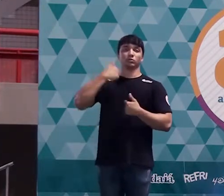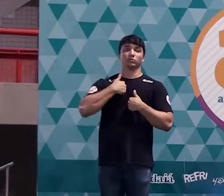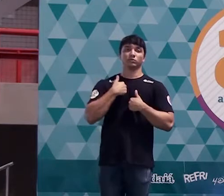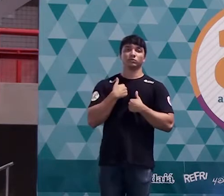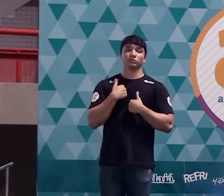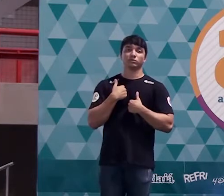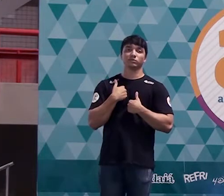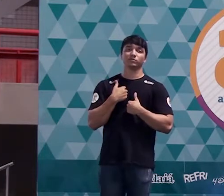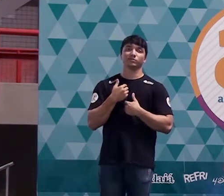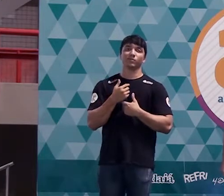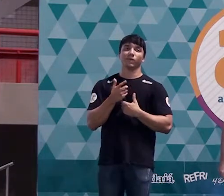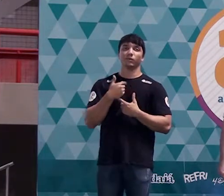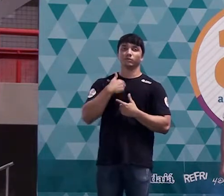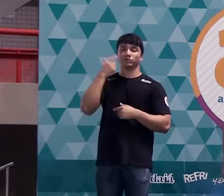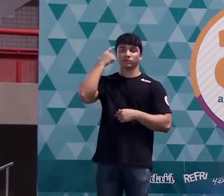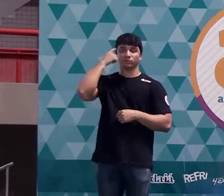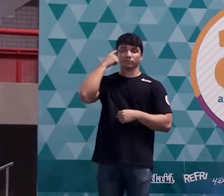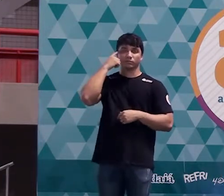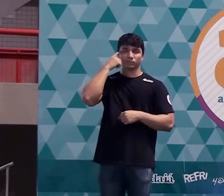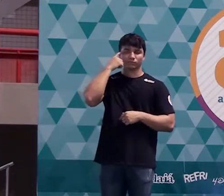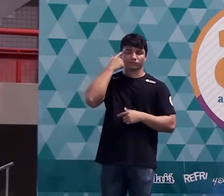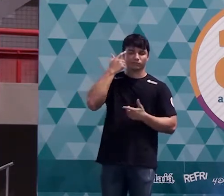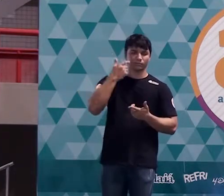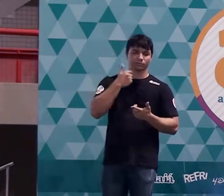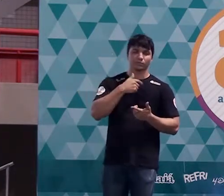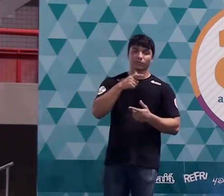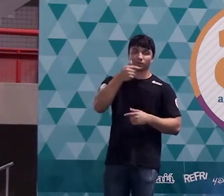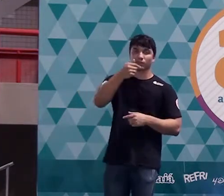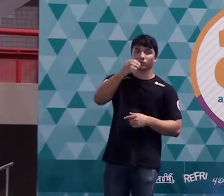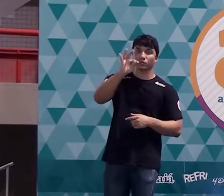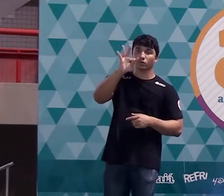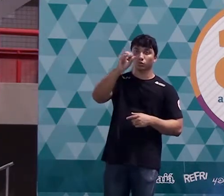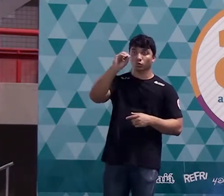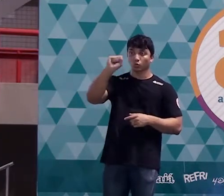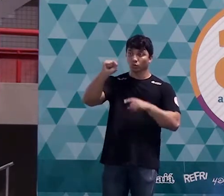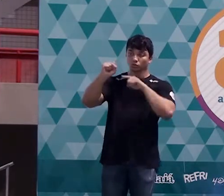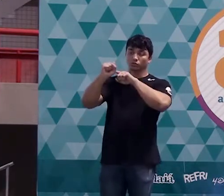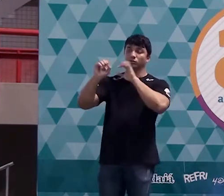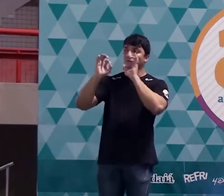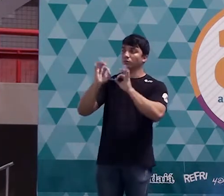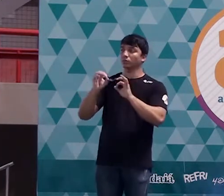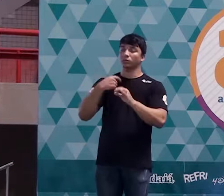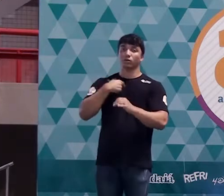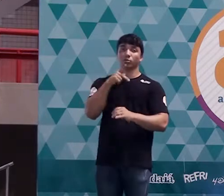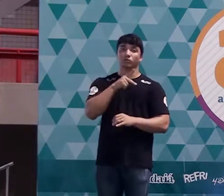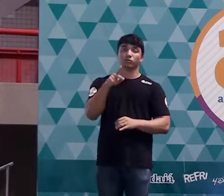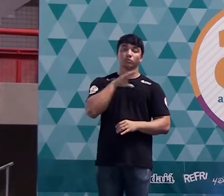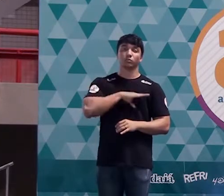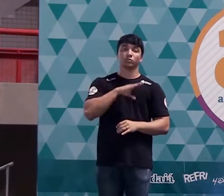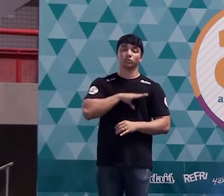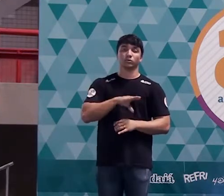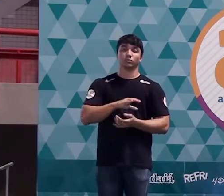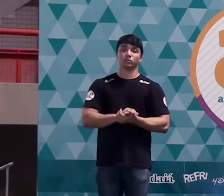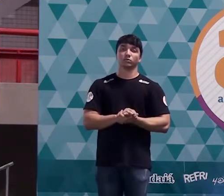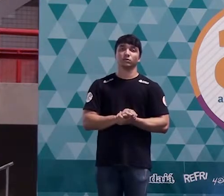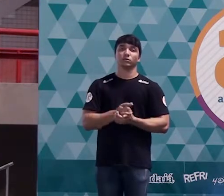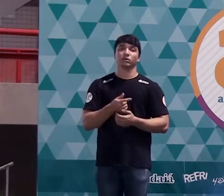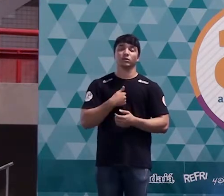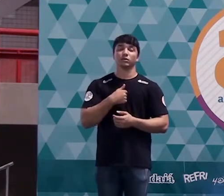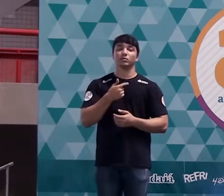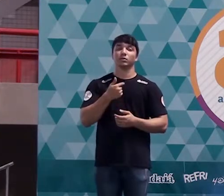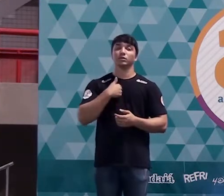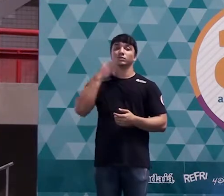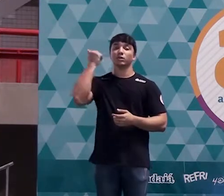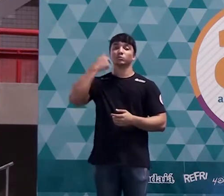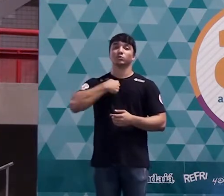né? Aí eu digo, é 700, que eu sou professor de português. Ele disse, mas